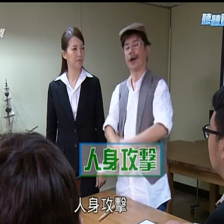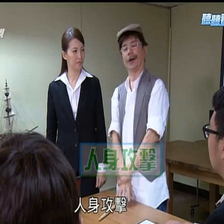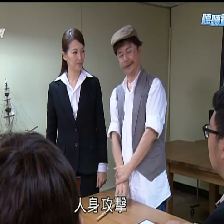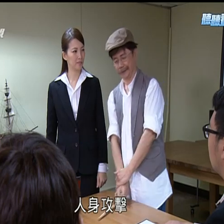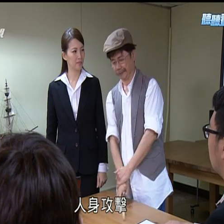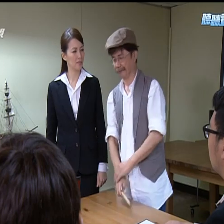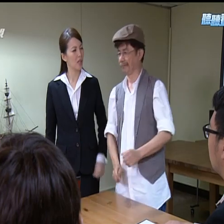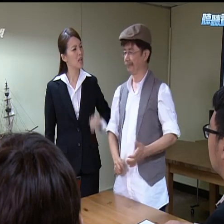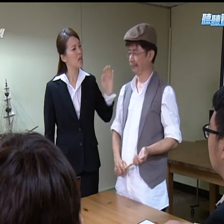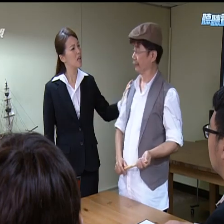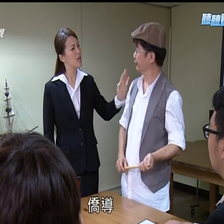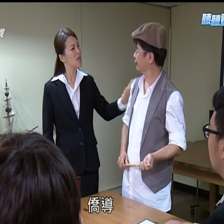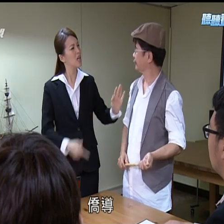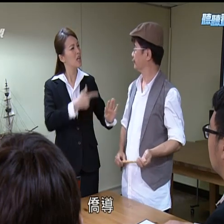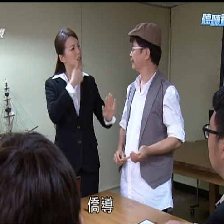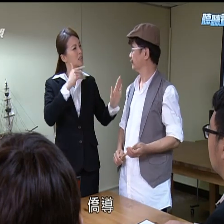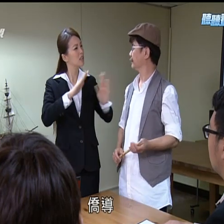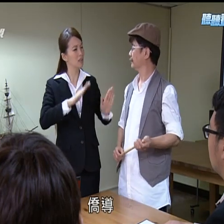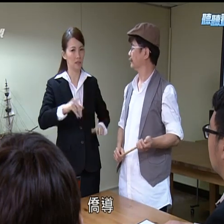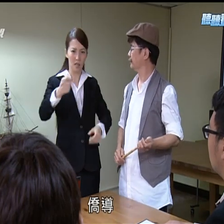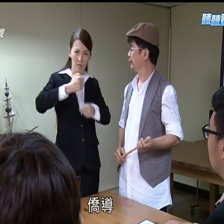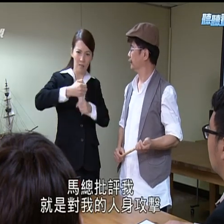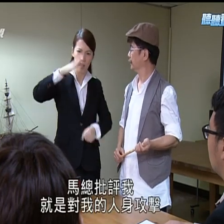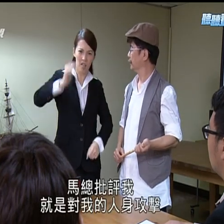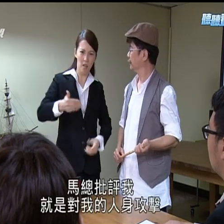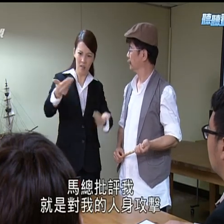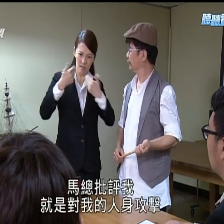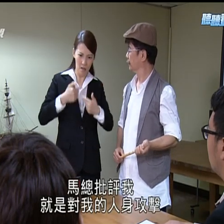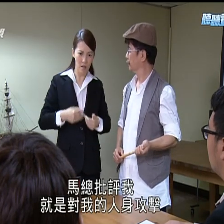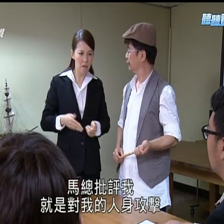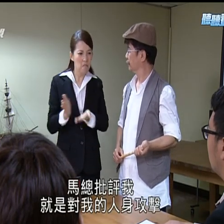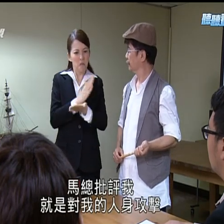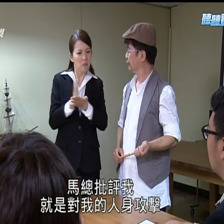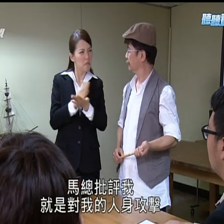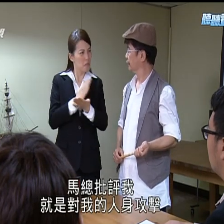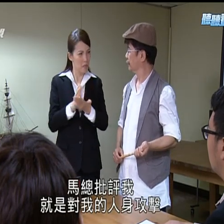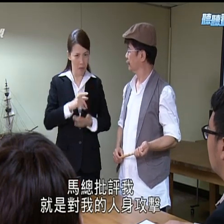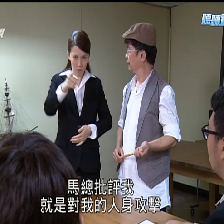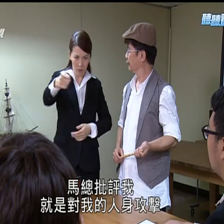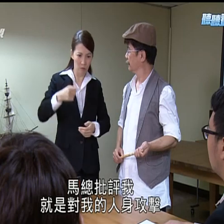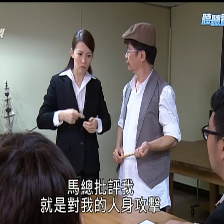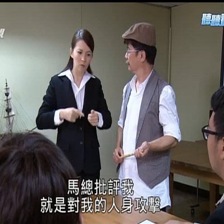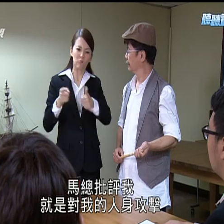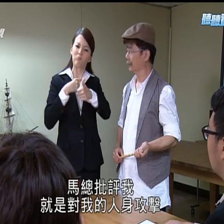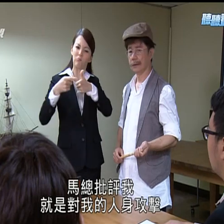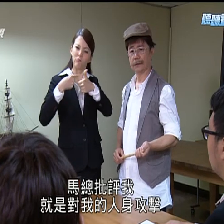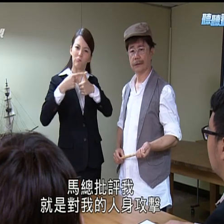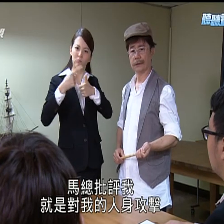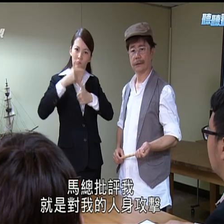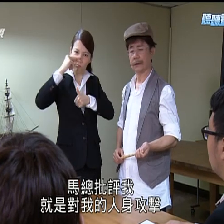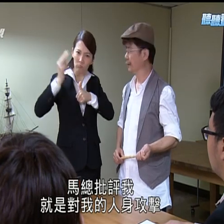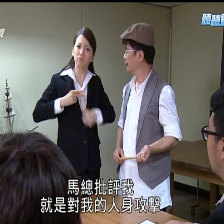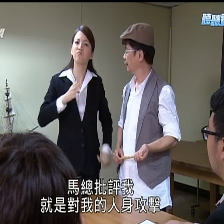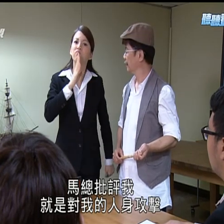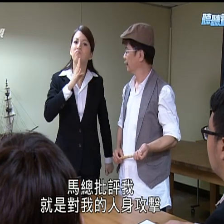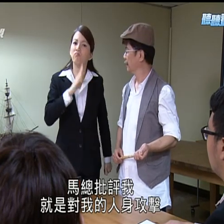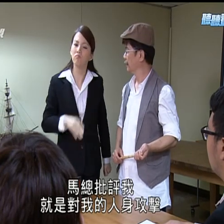击。 乔导，马总批评我，哎，就是对我的人身攻击啊。